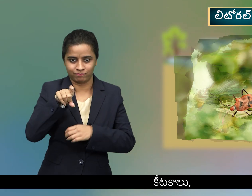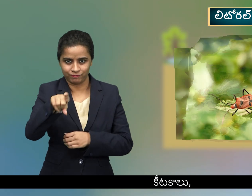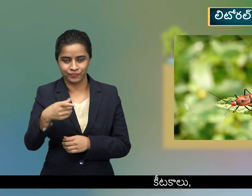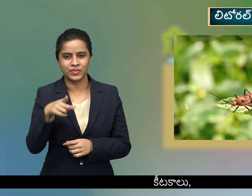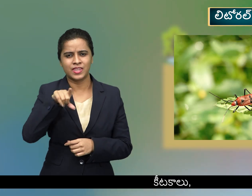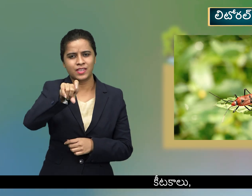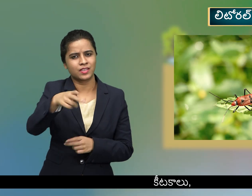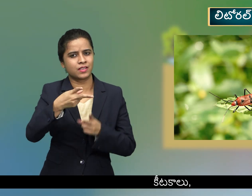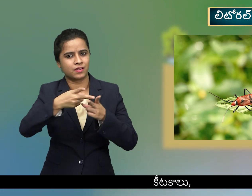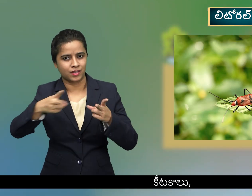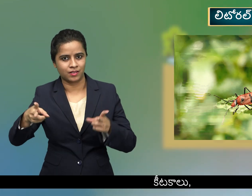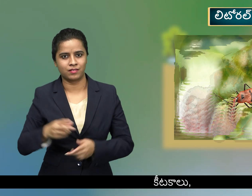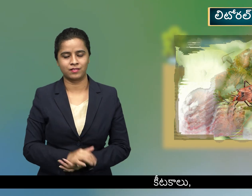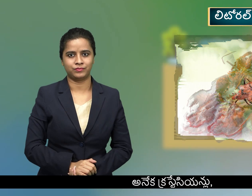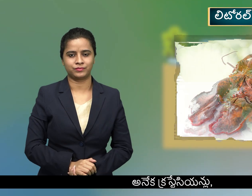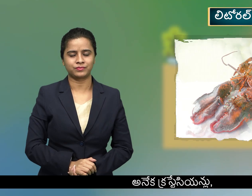కీటకాలు,